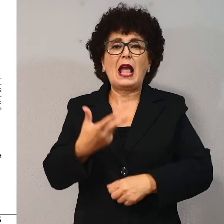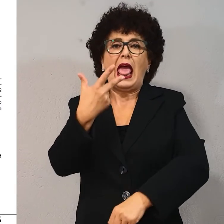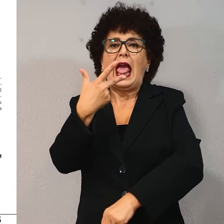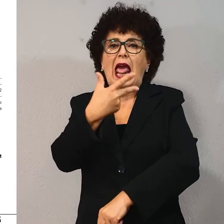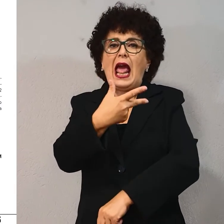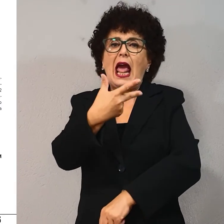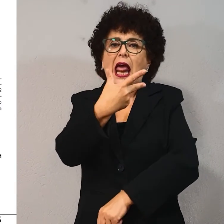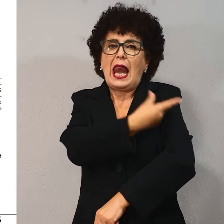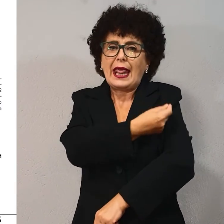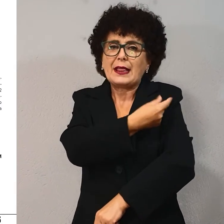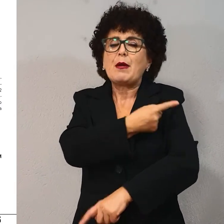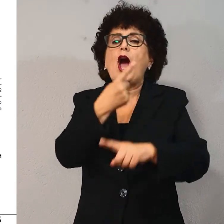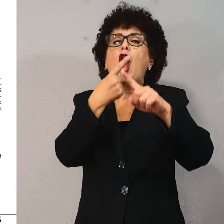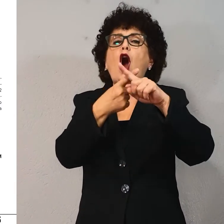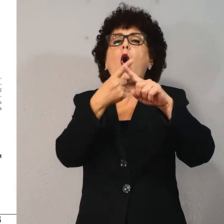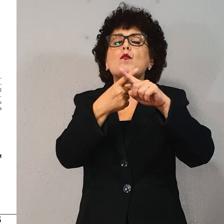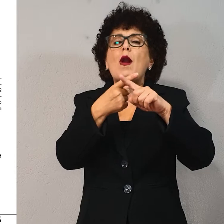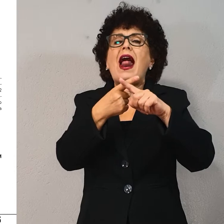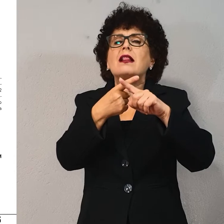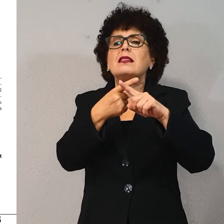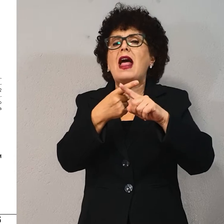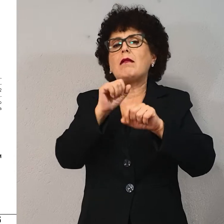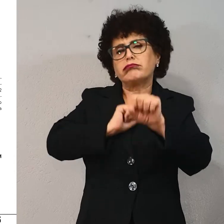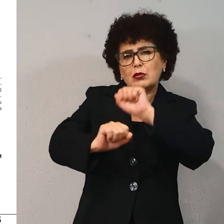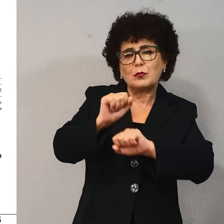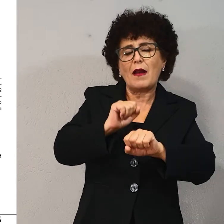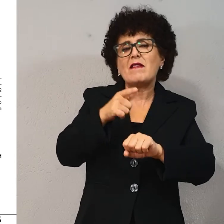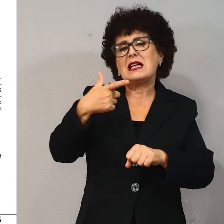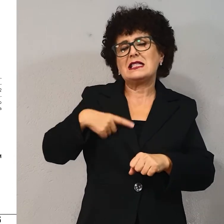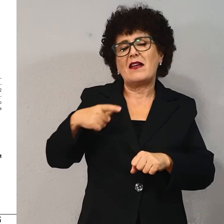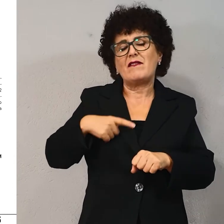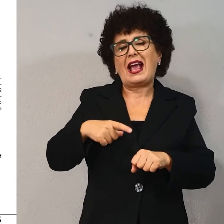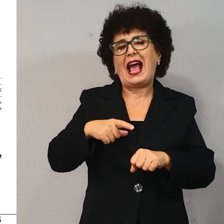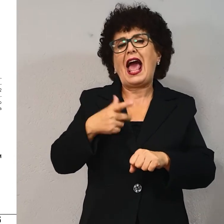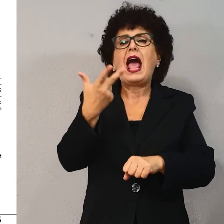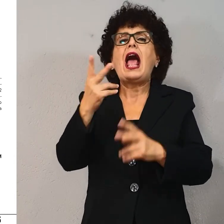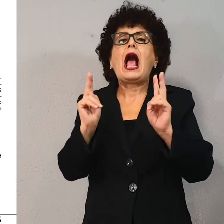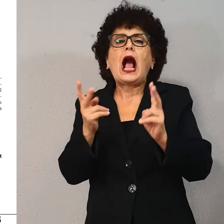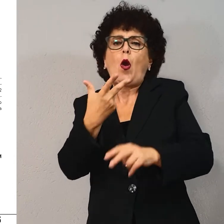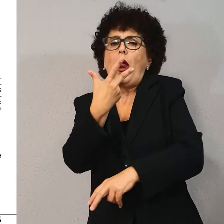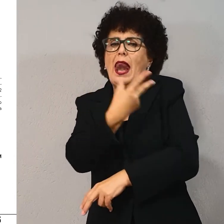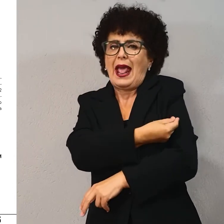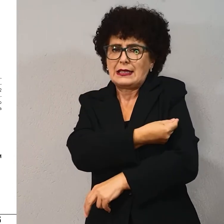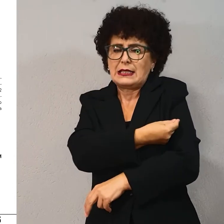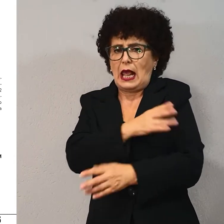Инјектибилна хормонална контрацепција. Контрацептивни инјекции.